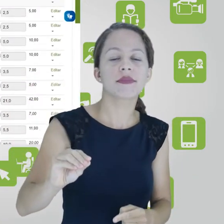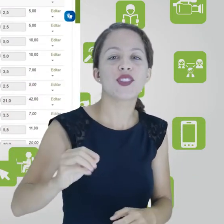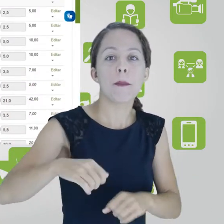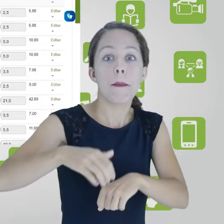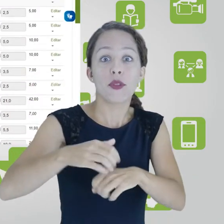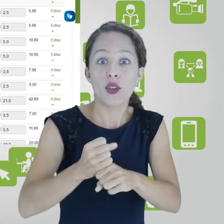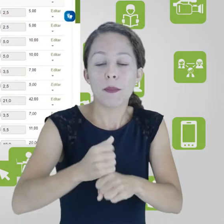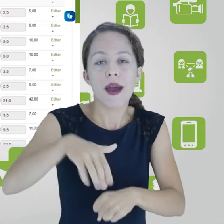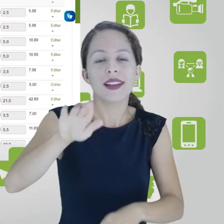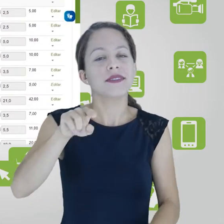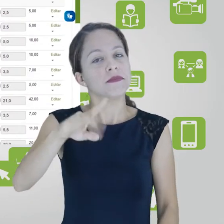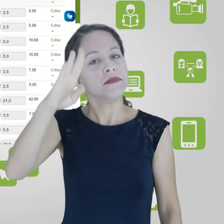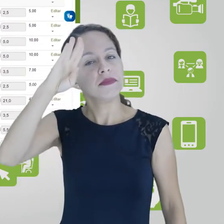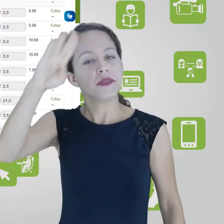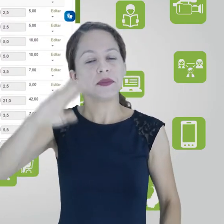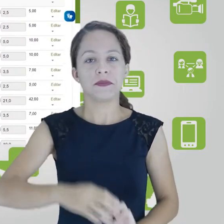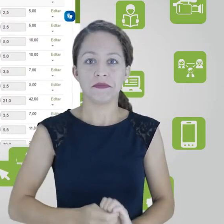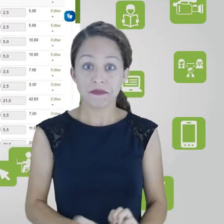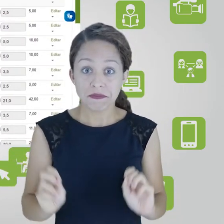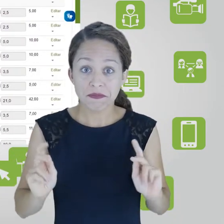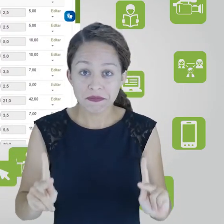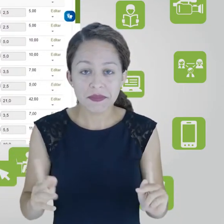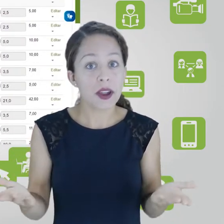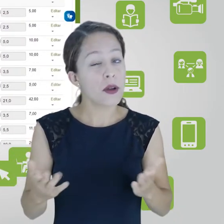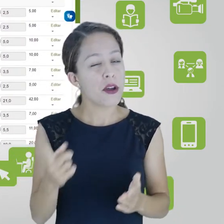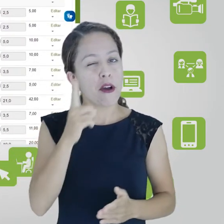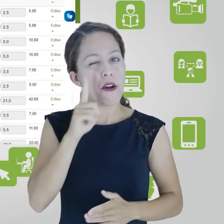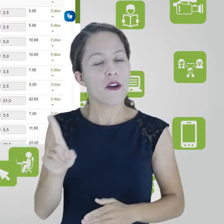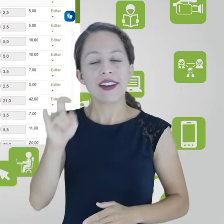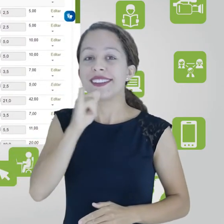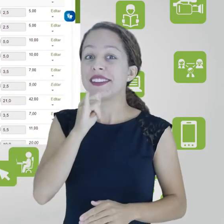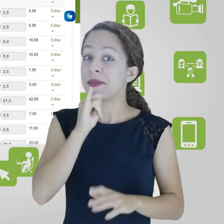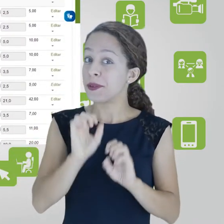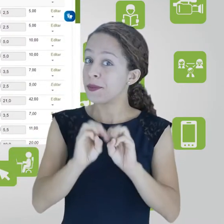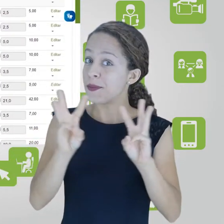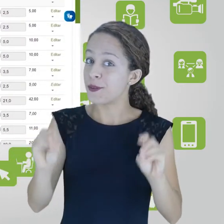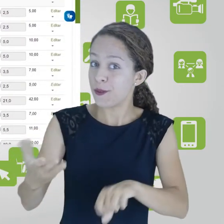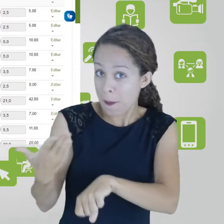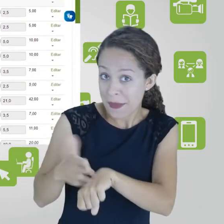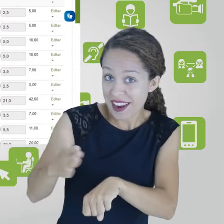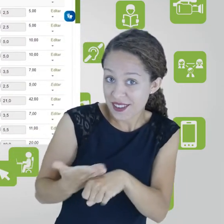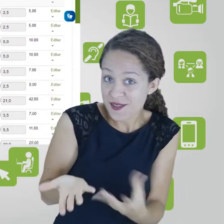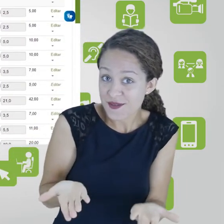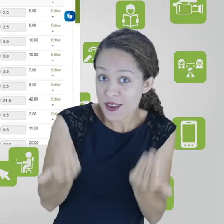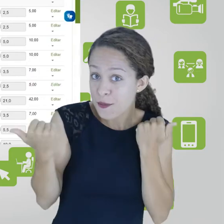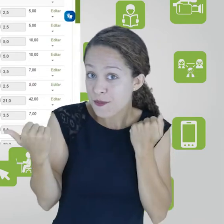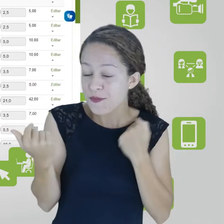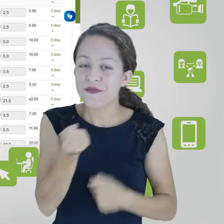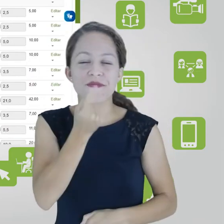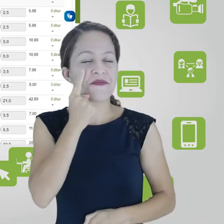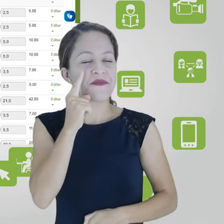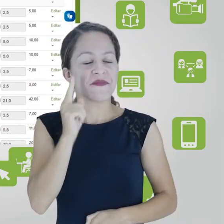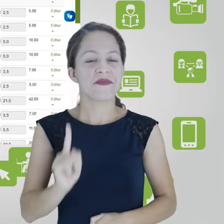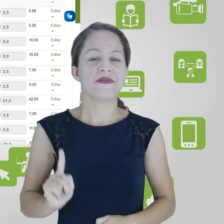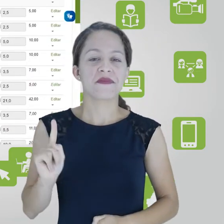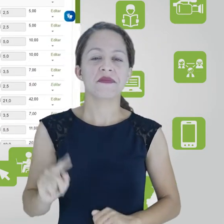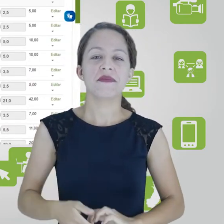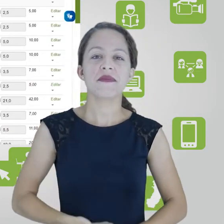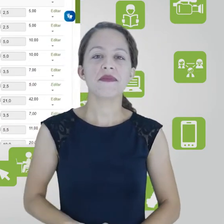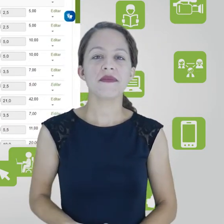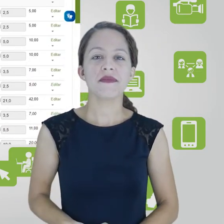de recuperação. E aí o aluno vai ficar com a nota maior. Ok? Então vamos lá agora para o Moodle, aqui para o canto, para a gente fazer